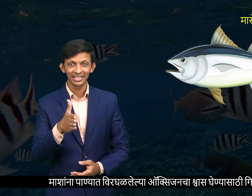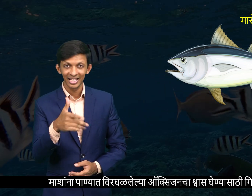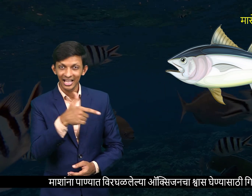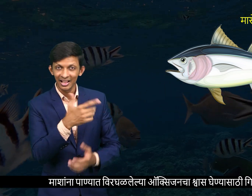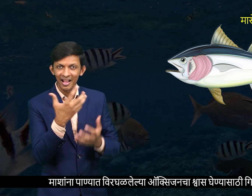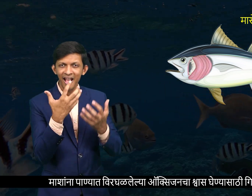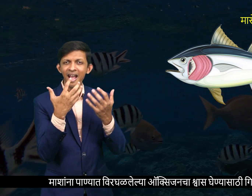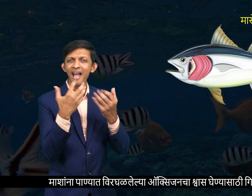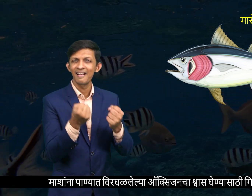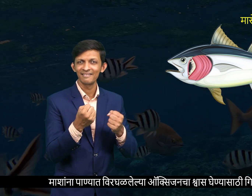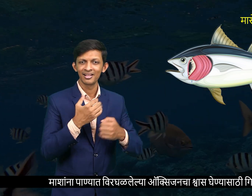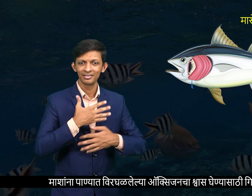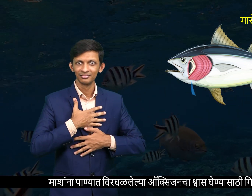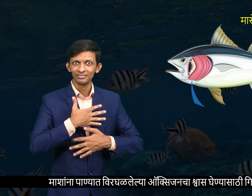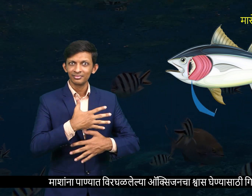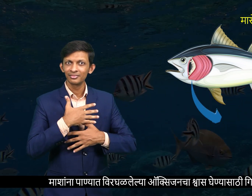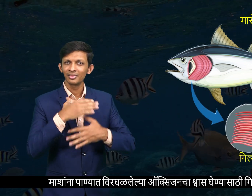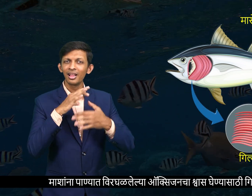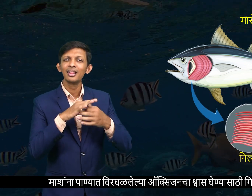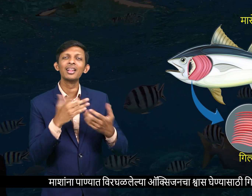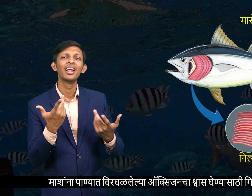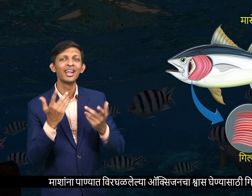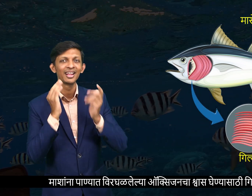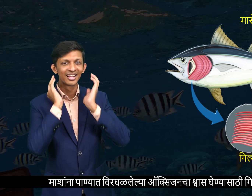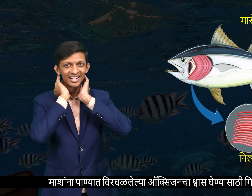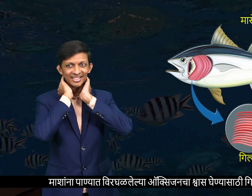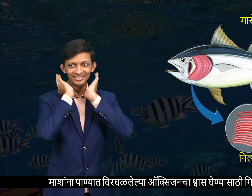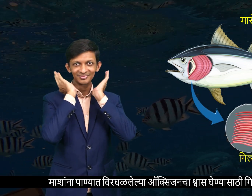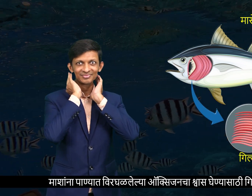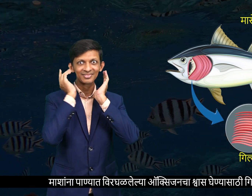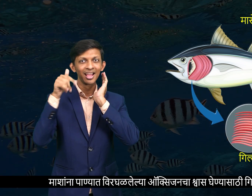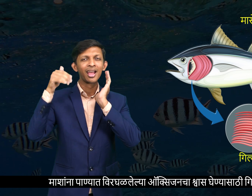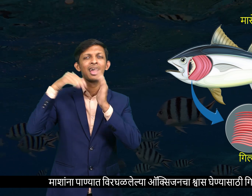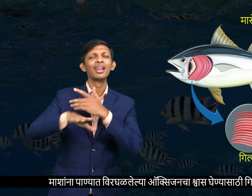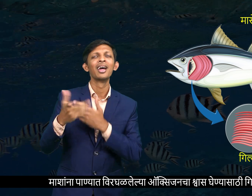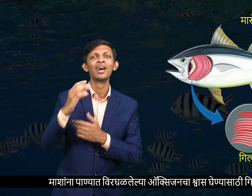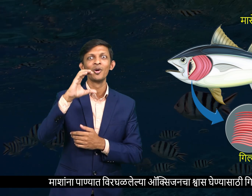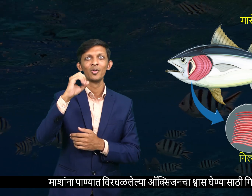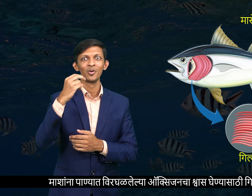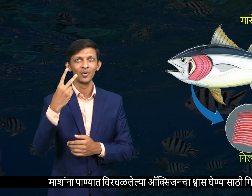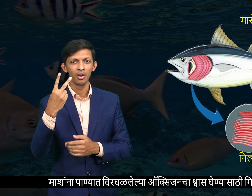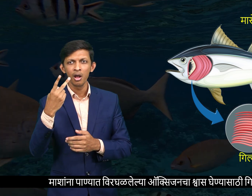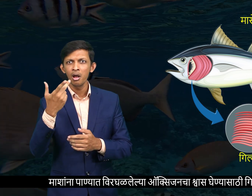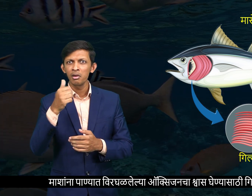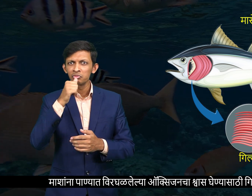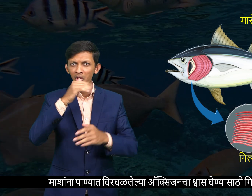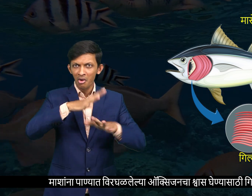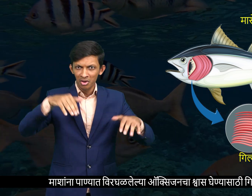माशांना पाण्यात विरघळलेल्या ऑक्सिजनचा श्वास घेण्यासाठी गिल, पर